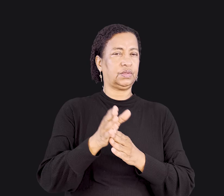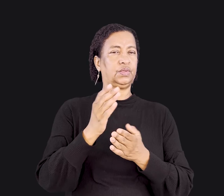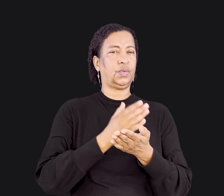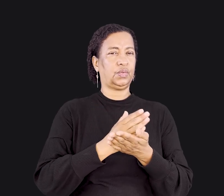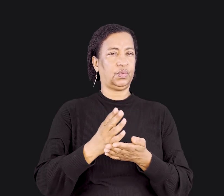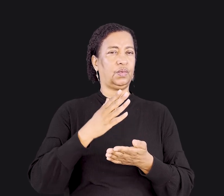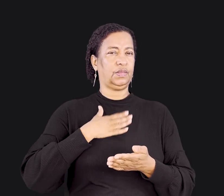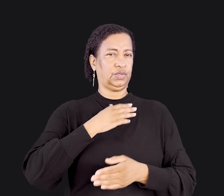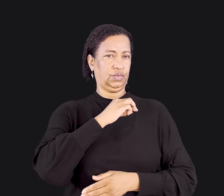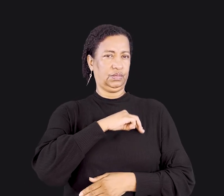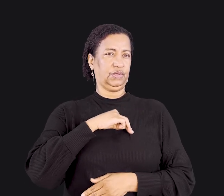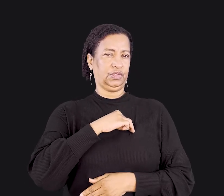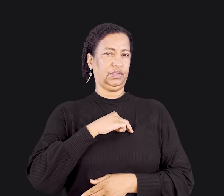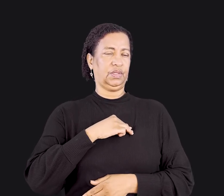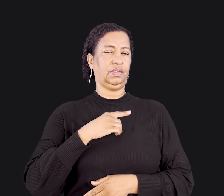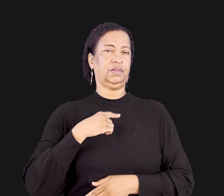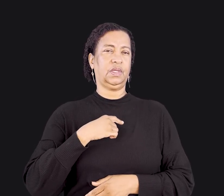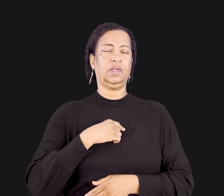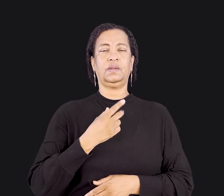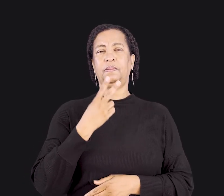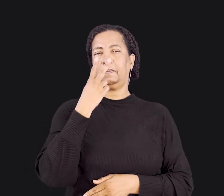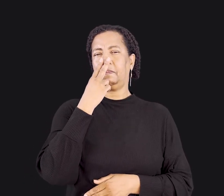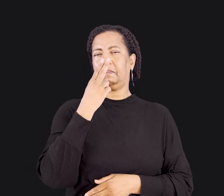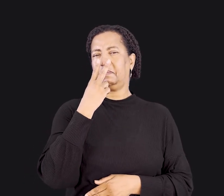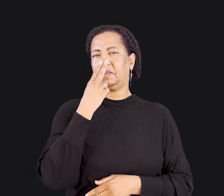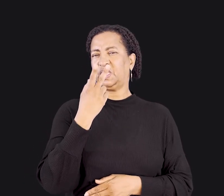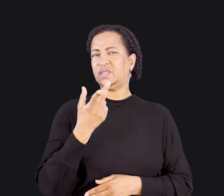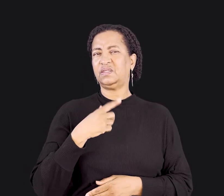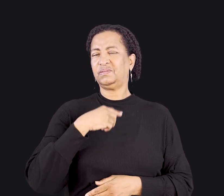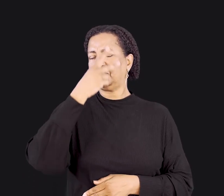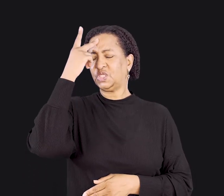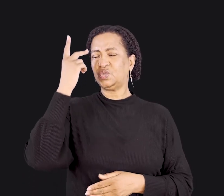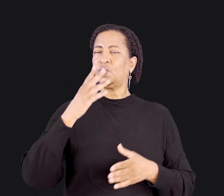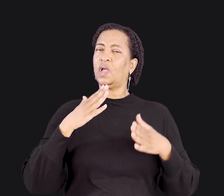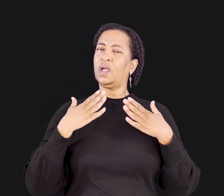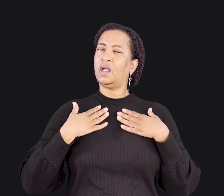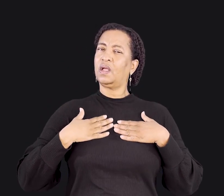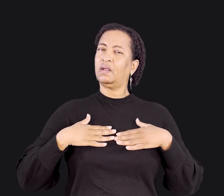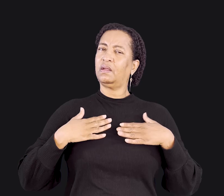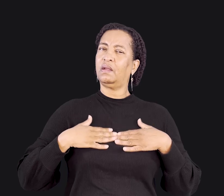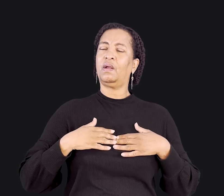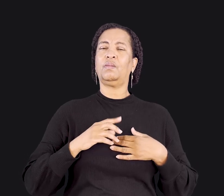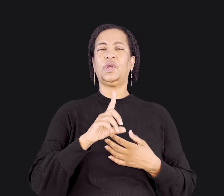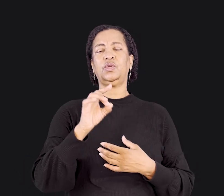meu ministério. Ela era aparentemente muito tranquila. Certa